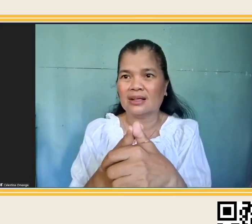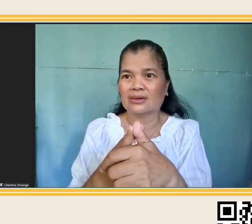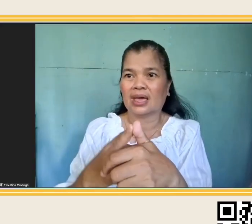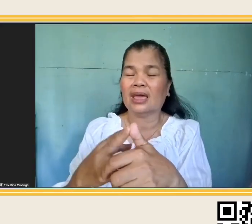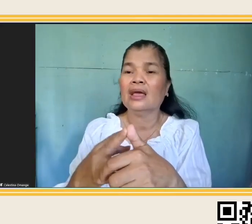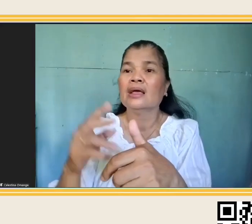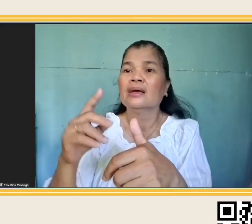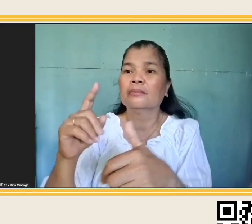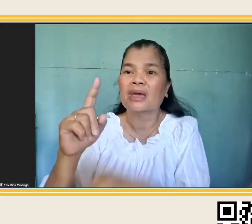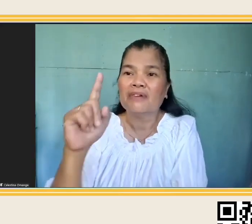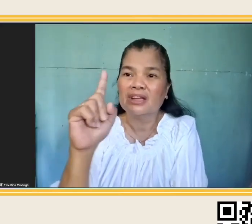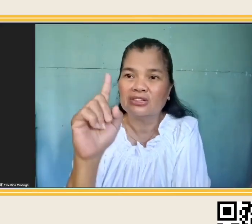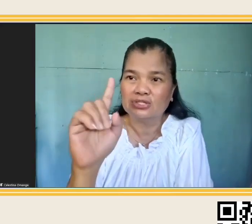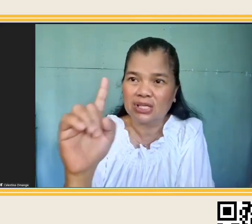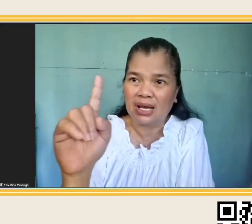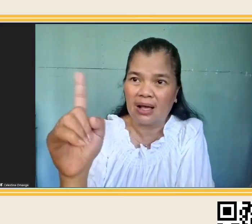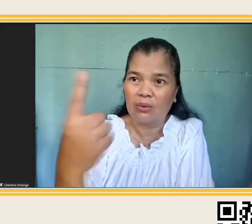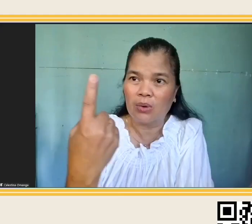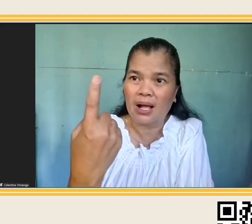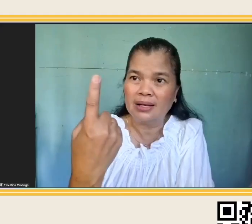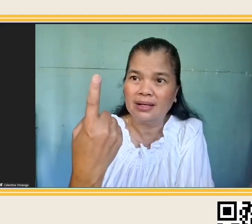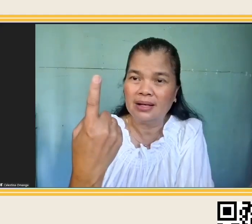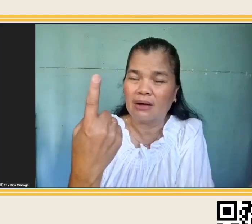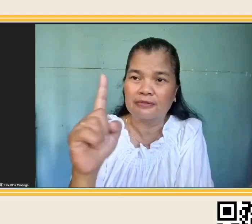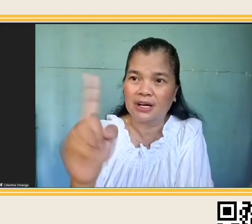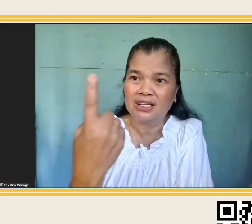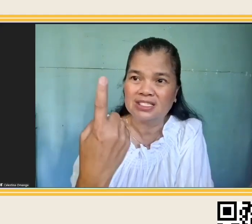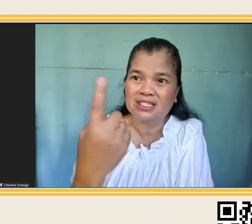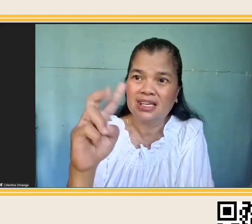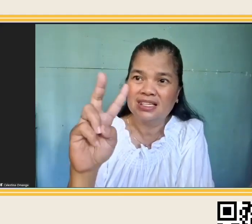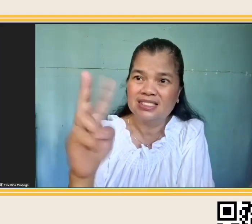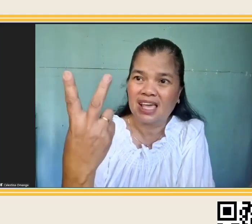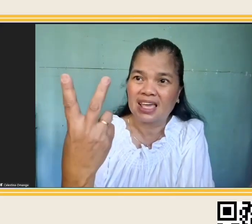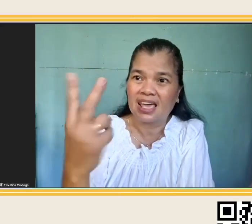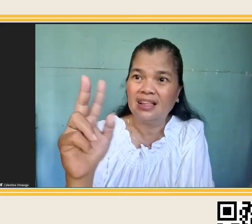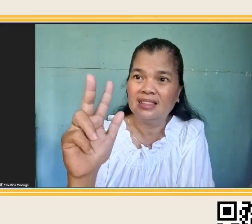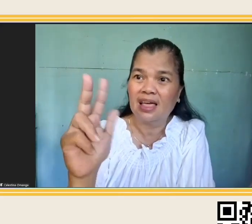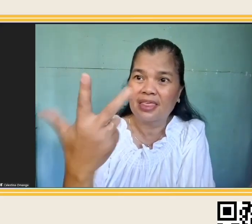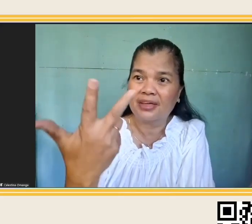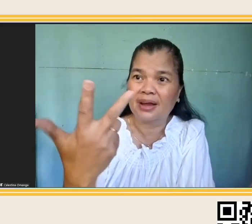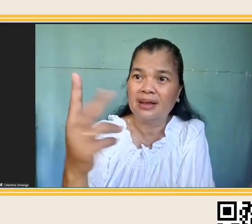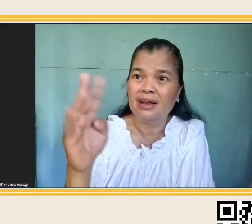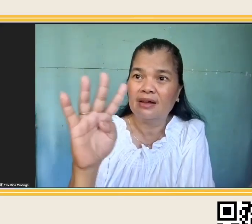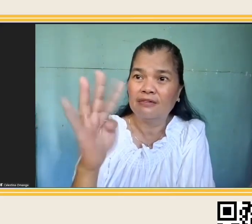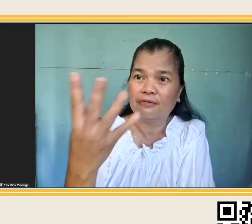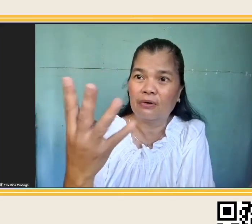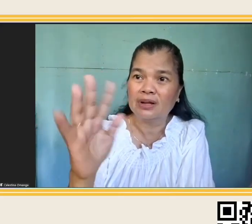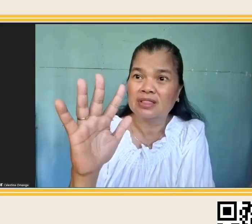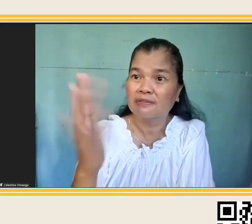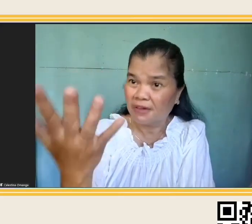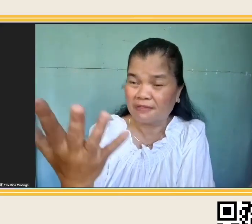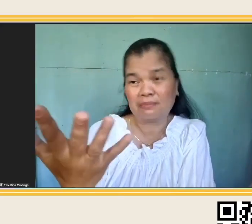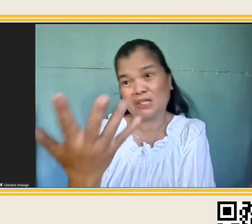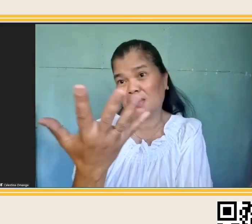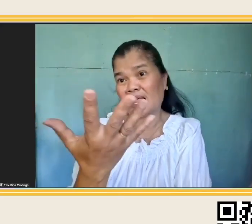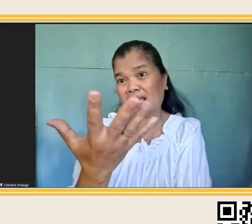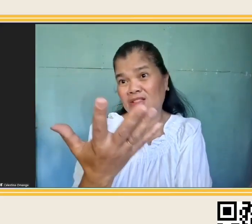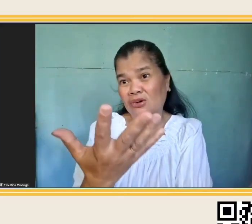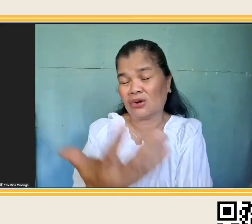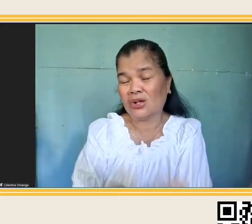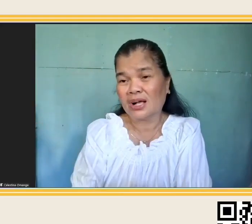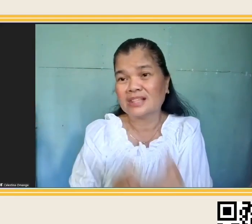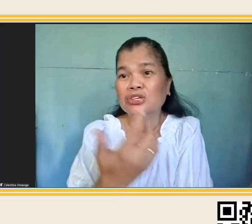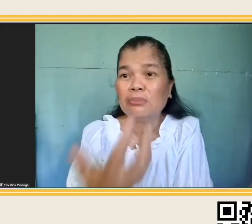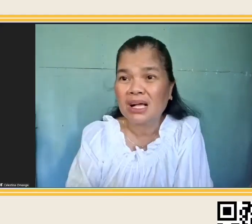etc. Okay? May variation sila. First, second, third, fourth, fifth. Mas